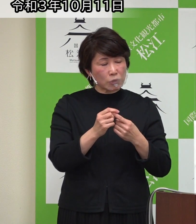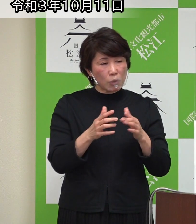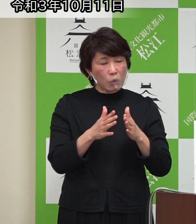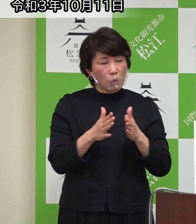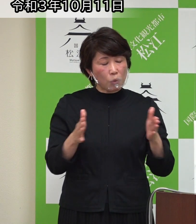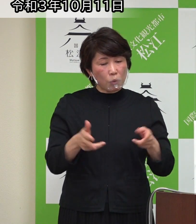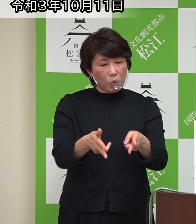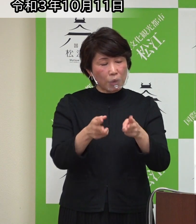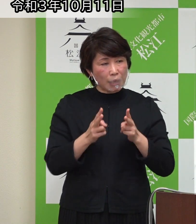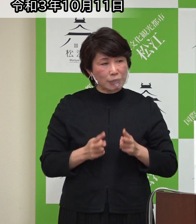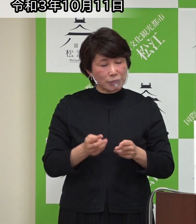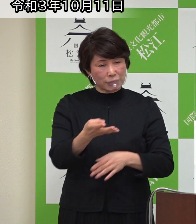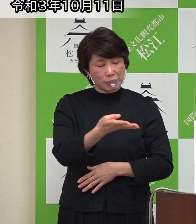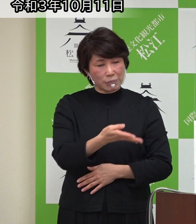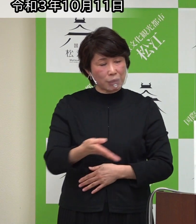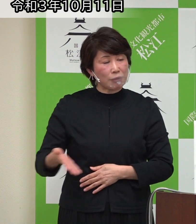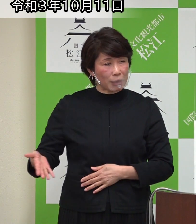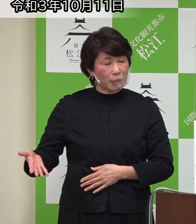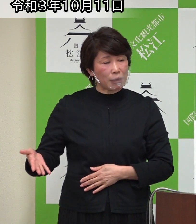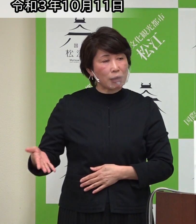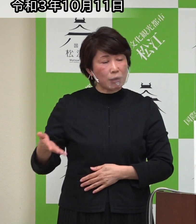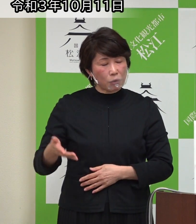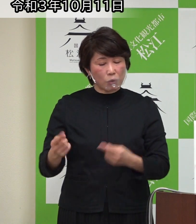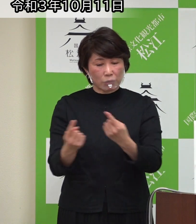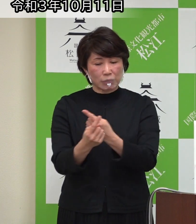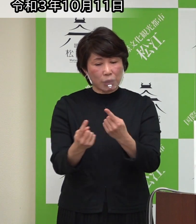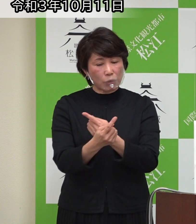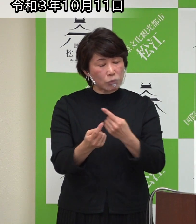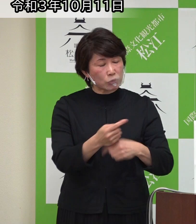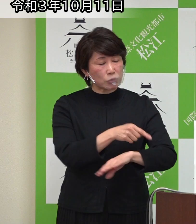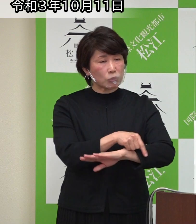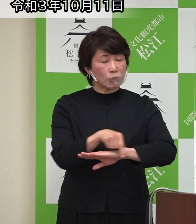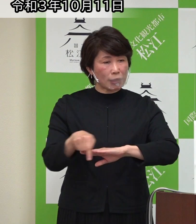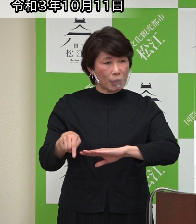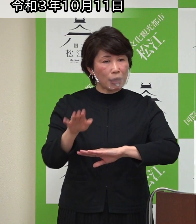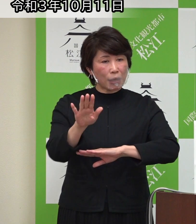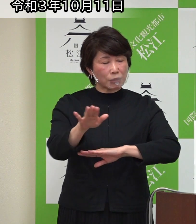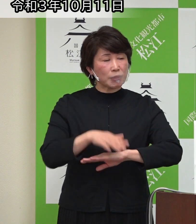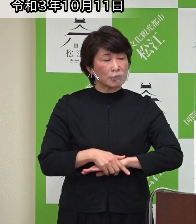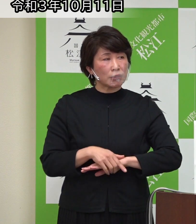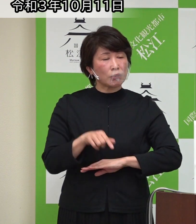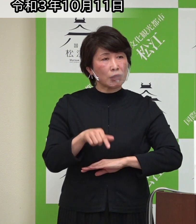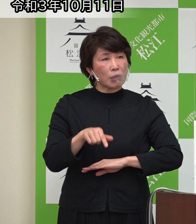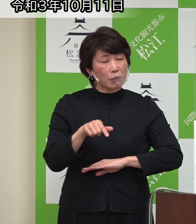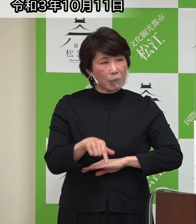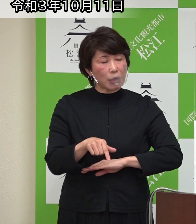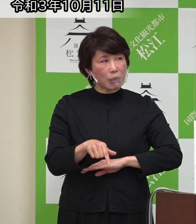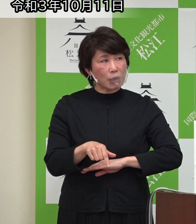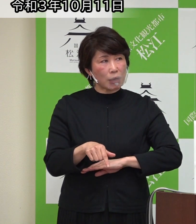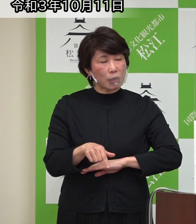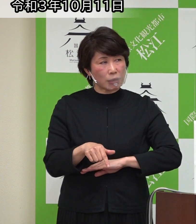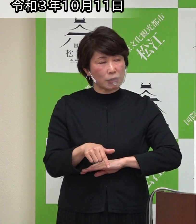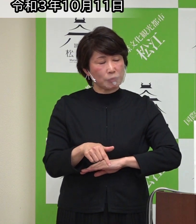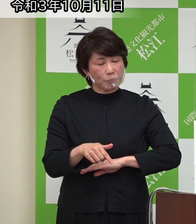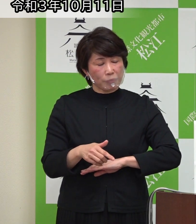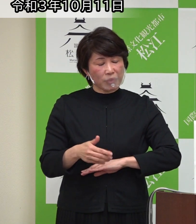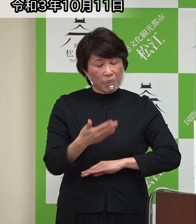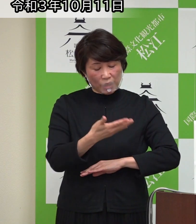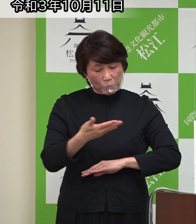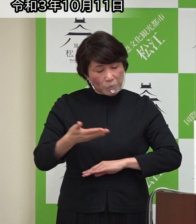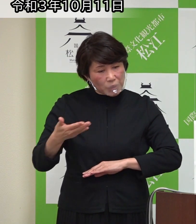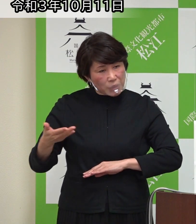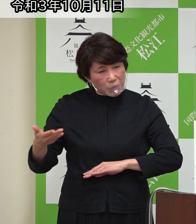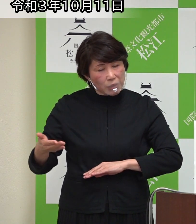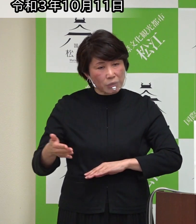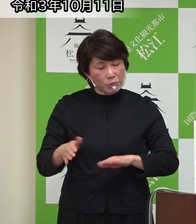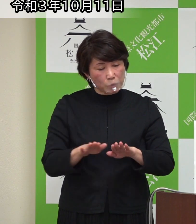川の今後その改修工事が予定されてます。でこれはあのいわゆるまあ治水、あの水を治めるですね治水の目